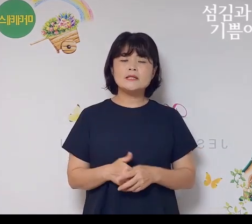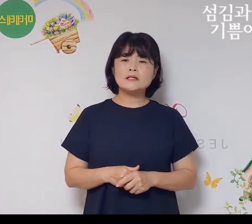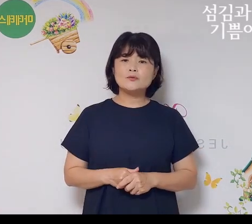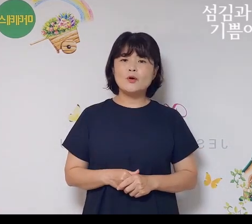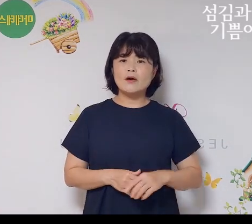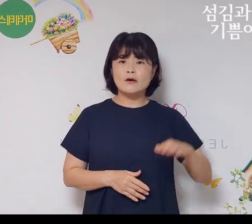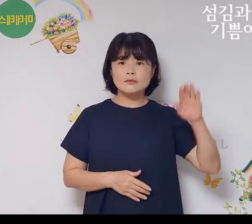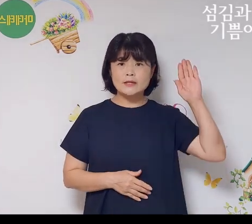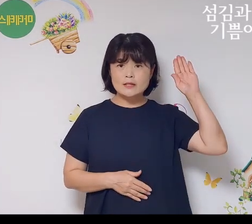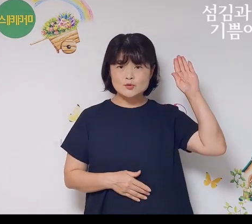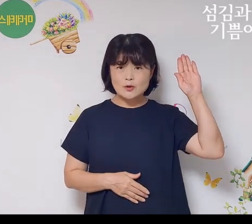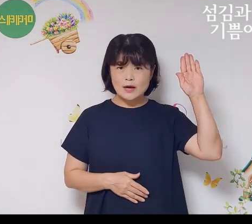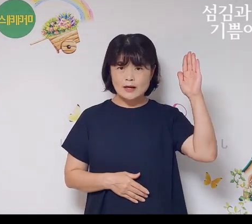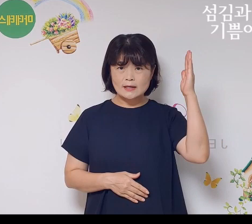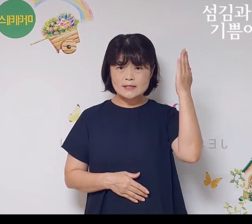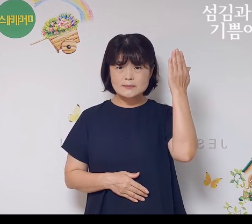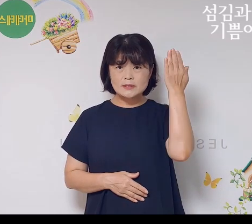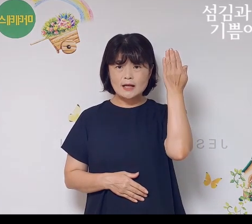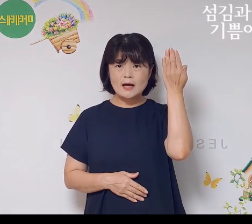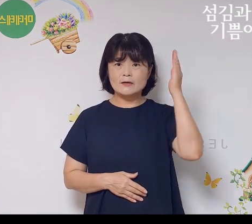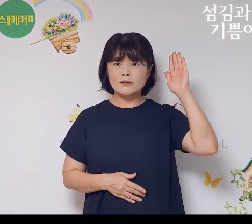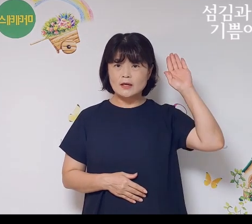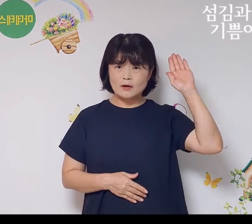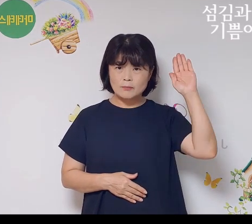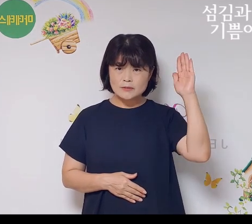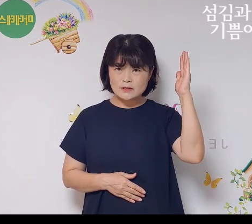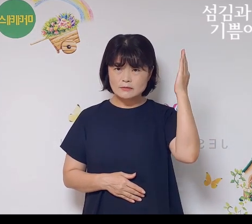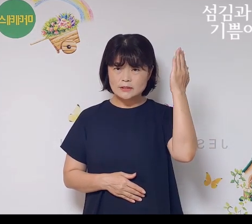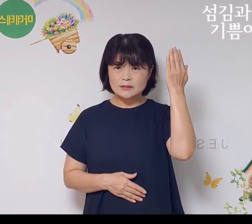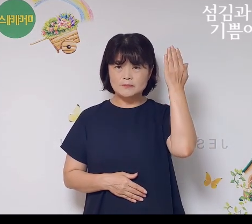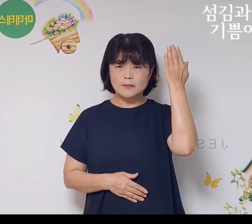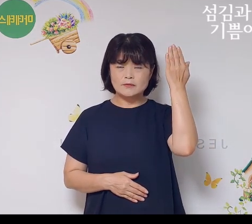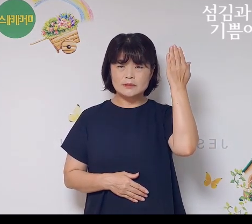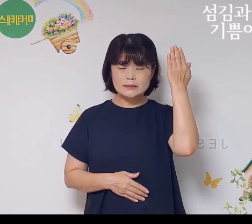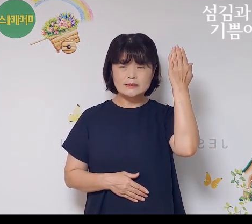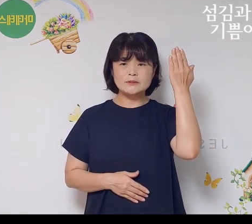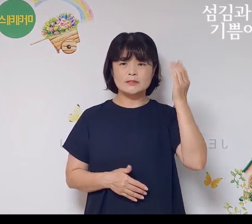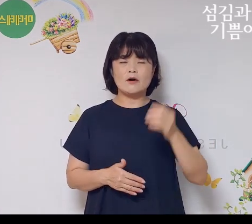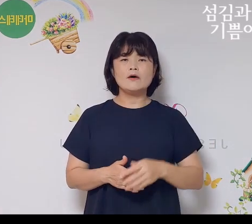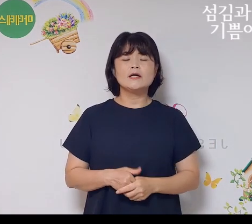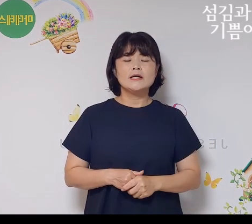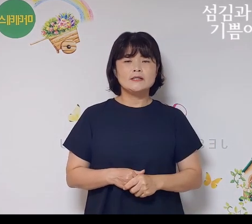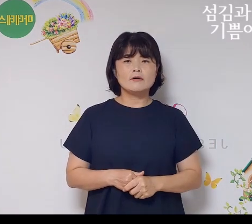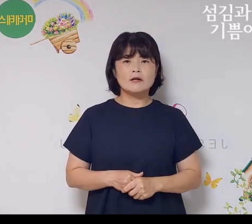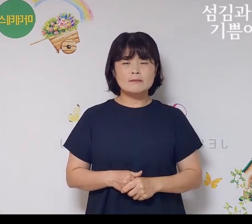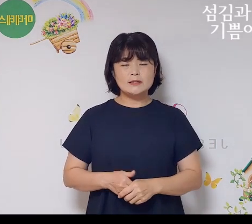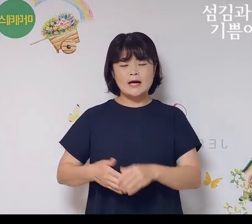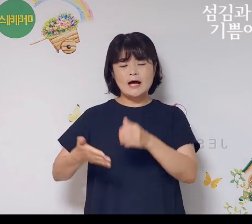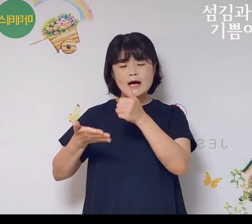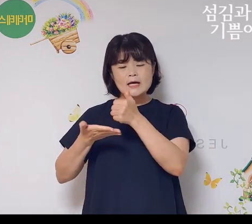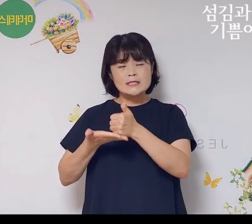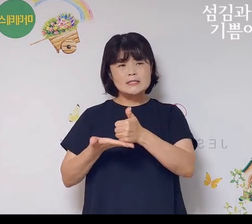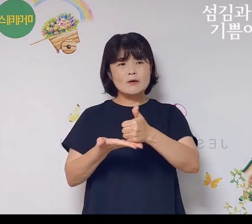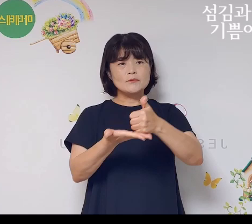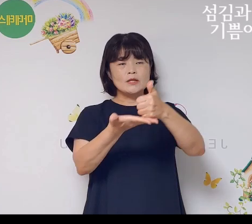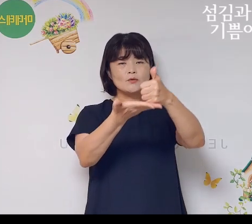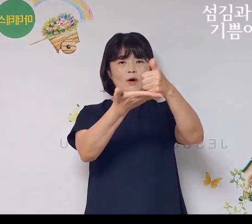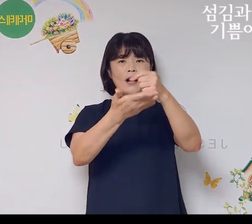기쁨이 되어 대다수와 아까 했습니다. 이렇게 엎어서 뒤집는 거 연결합니다.